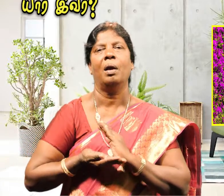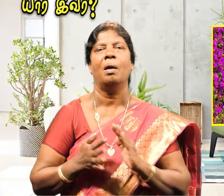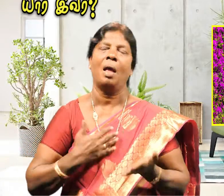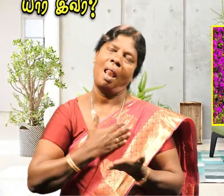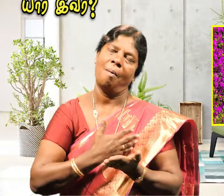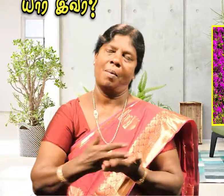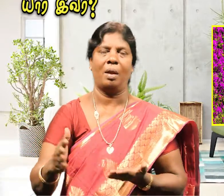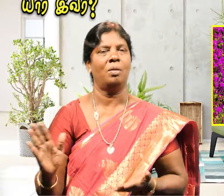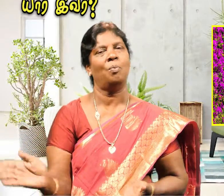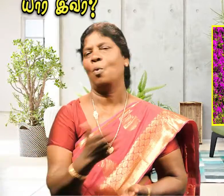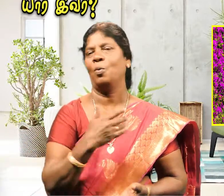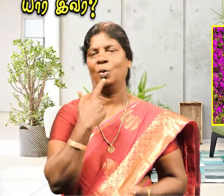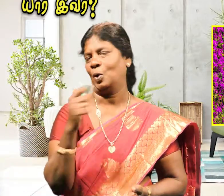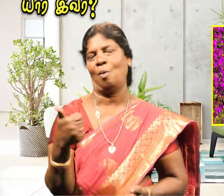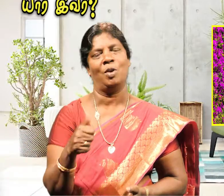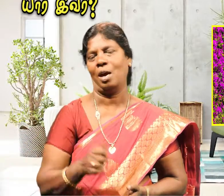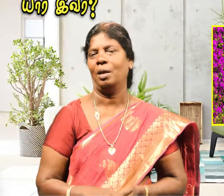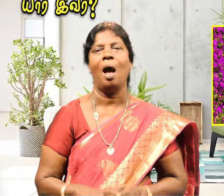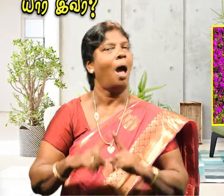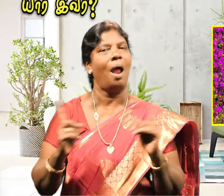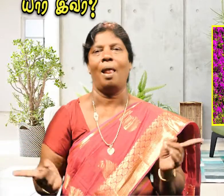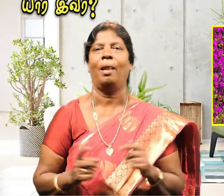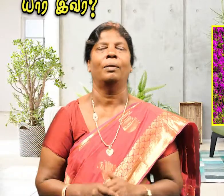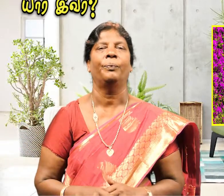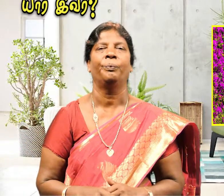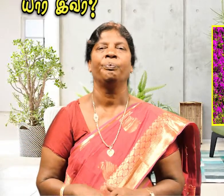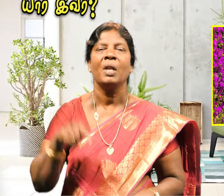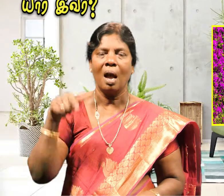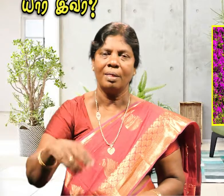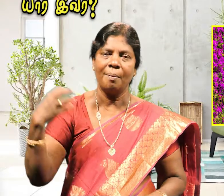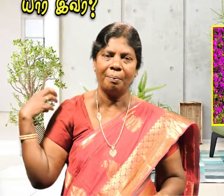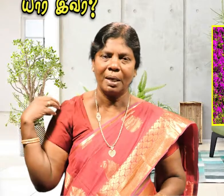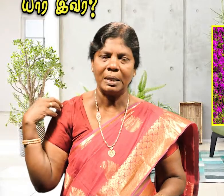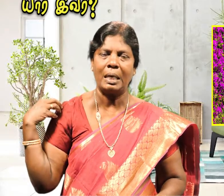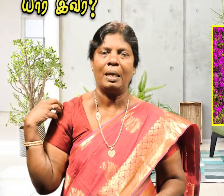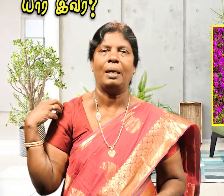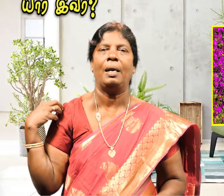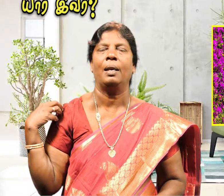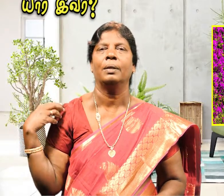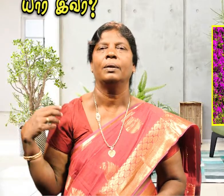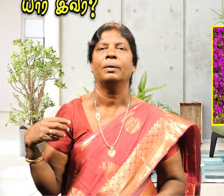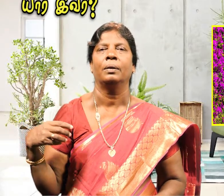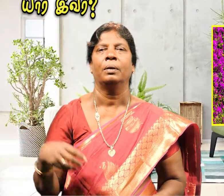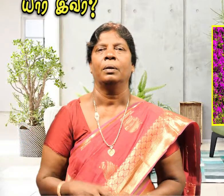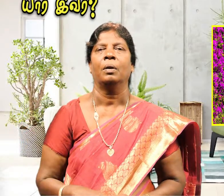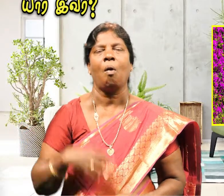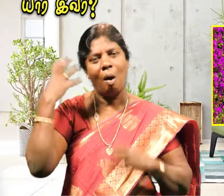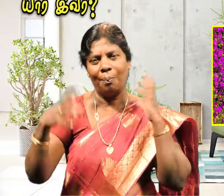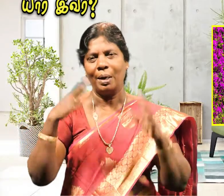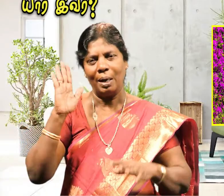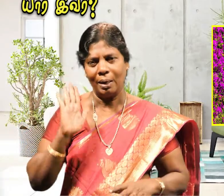மந்திரமாய் எல்லாம் மறைந்து போகும் என்று நான் சொல்ல மாட்டேன். ஆனால் அந்த பிரச்சனைகளை நீங்கள்